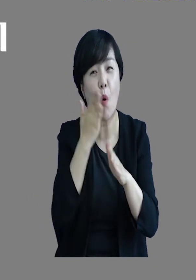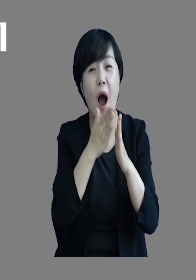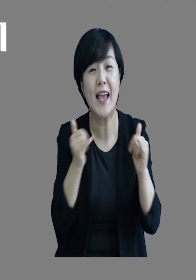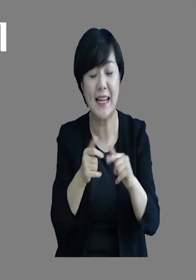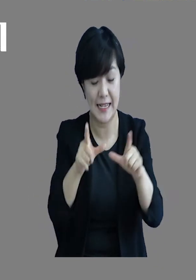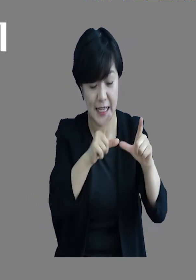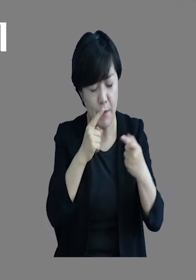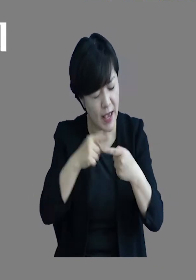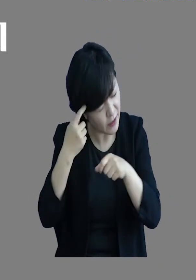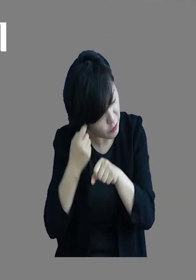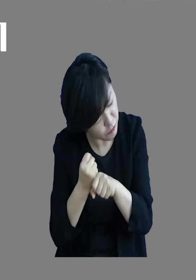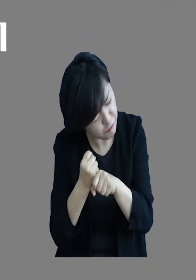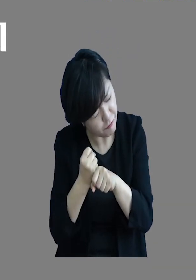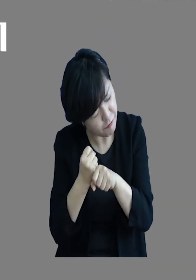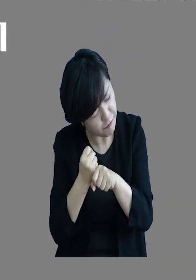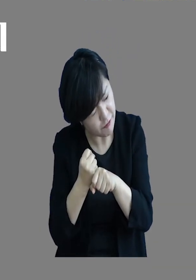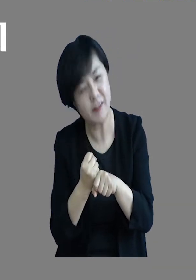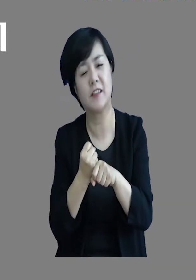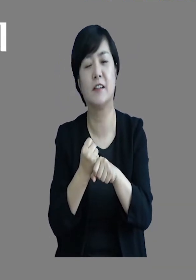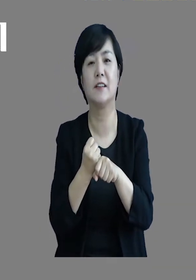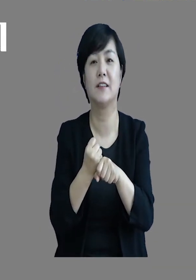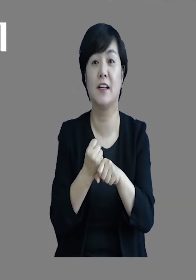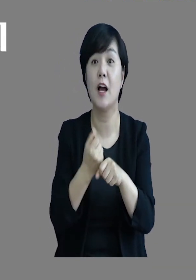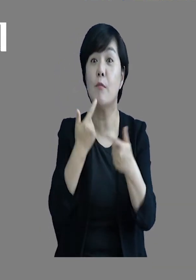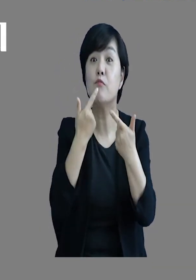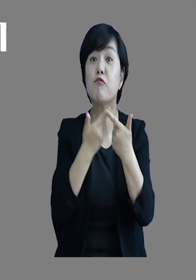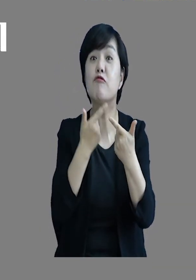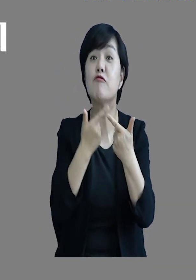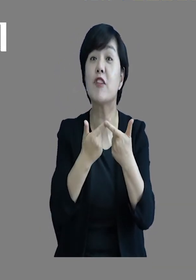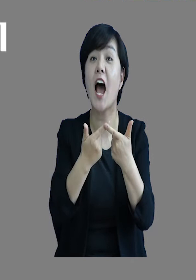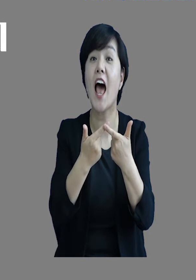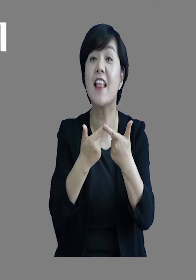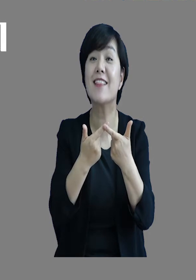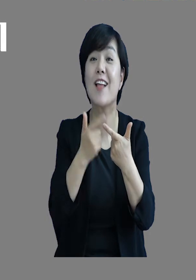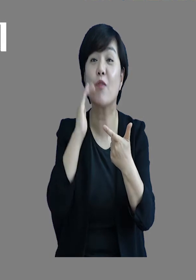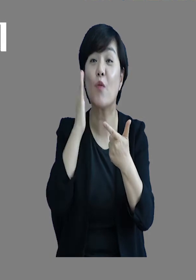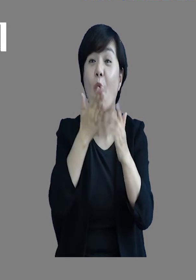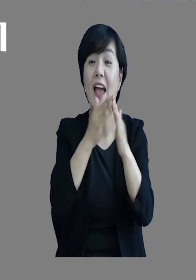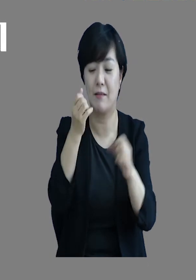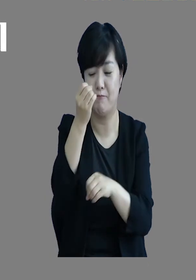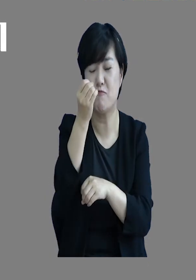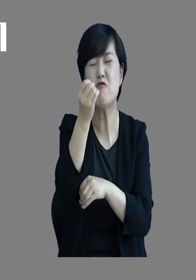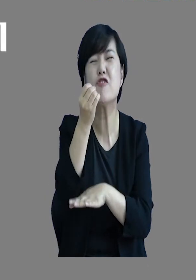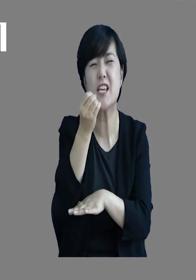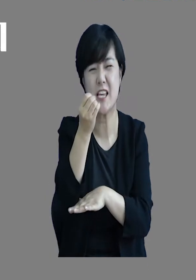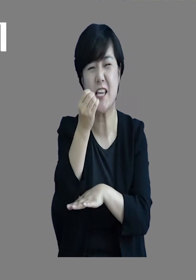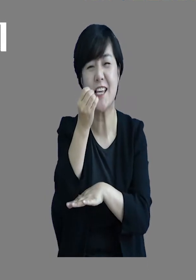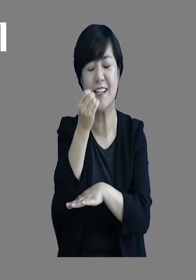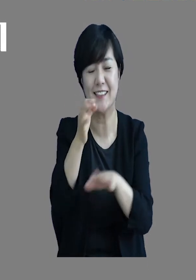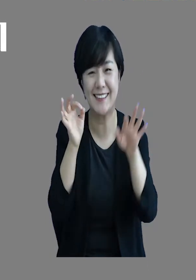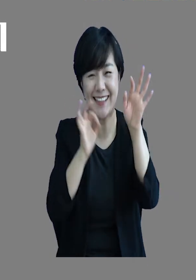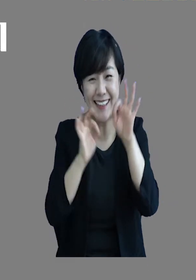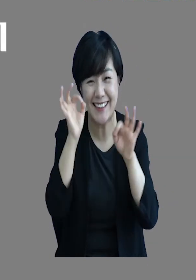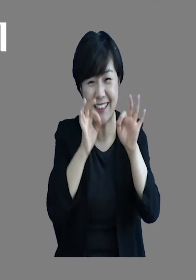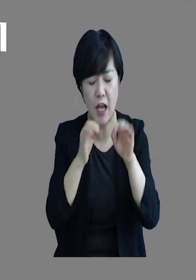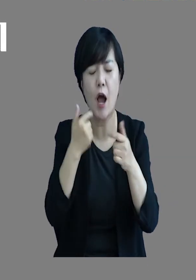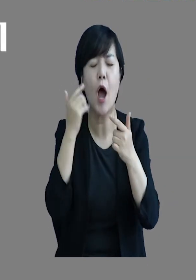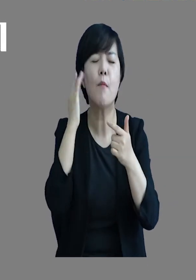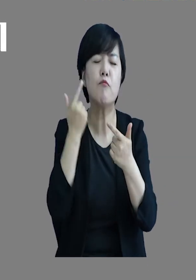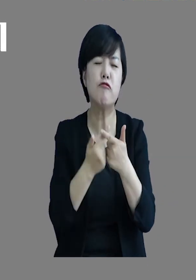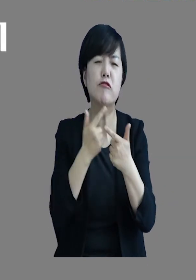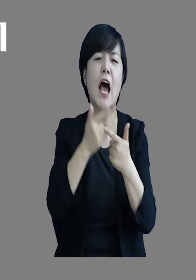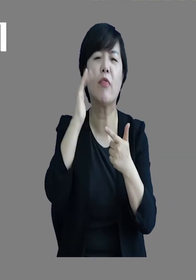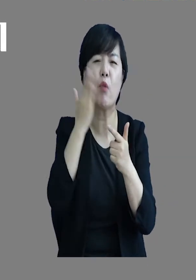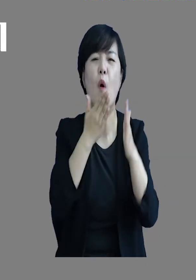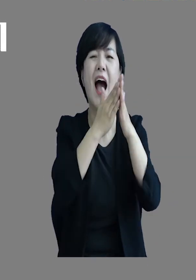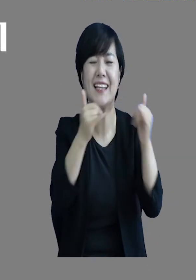삶을 연구해서 부산 뿌리 찾을까요? 부산의 뿌리를 찾는, 부산